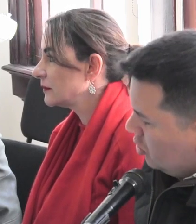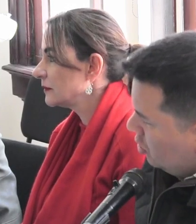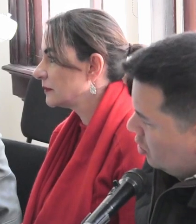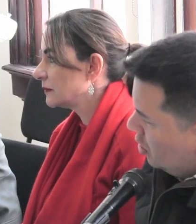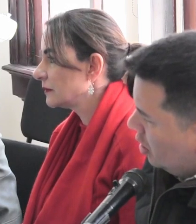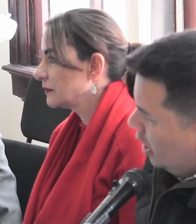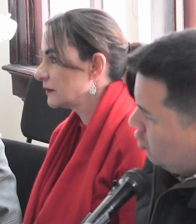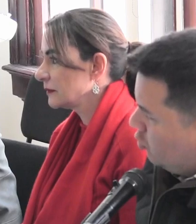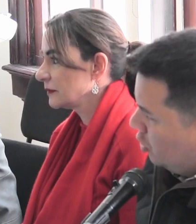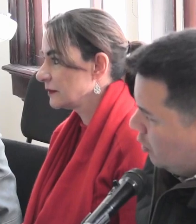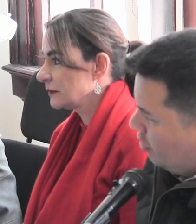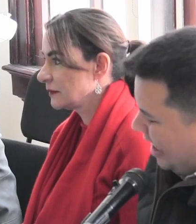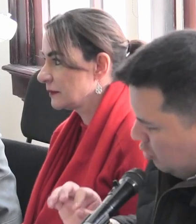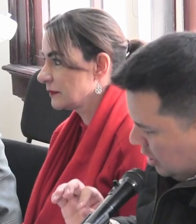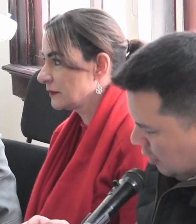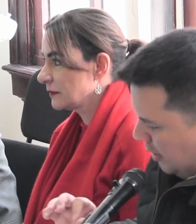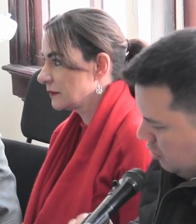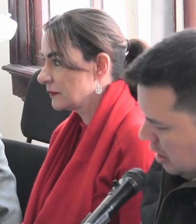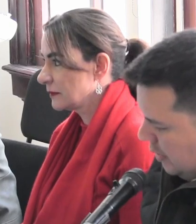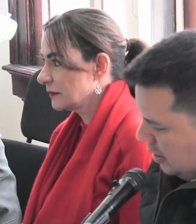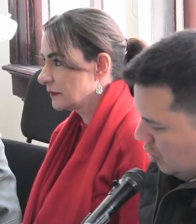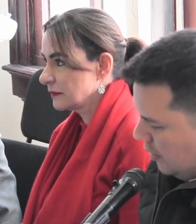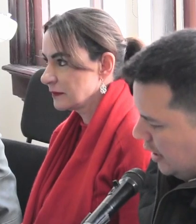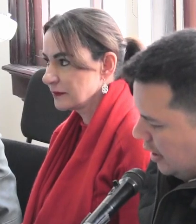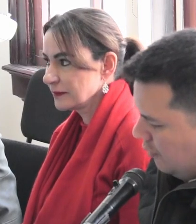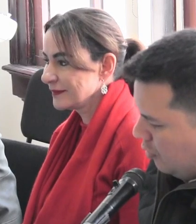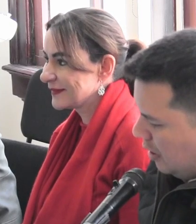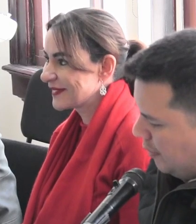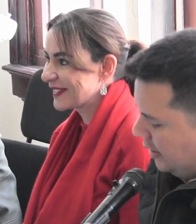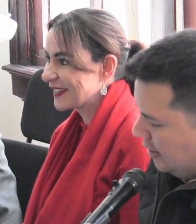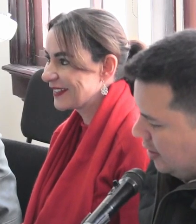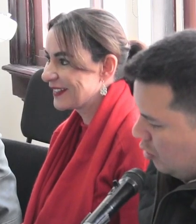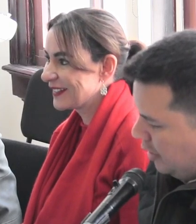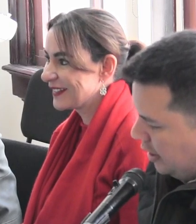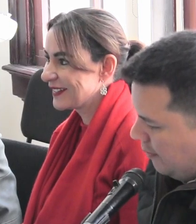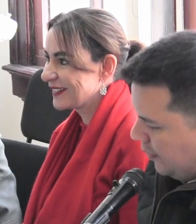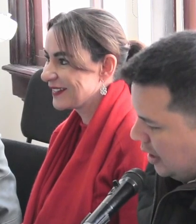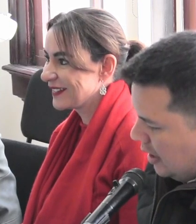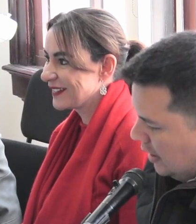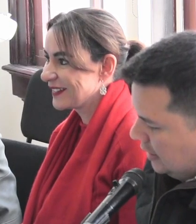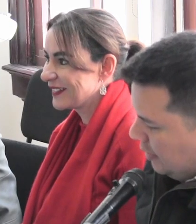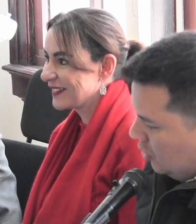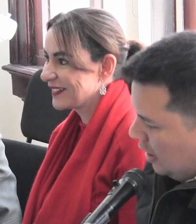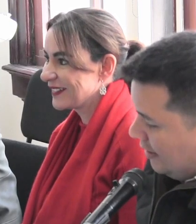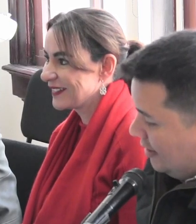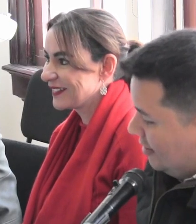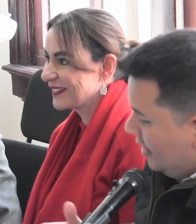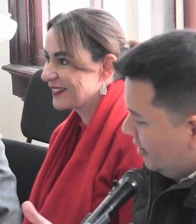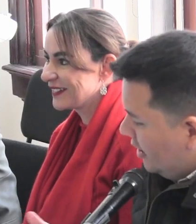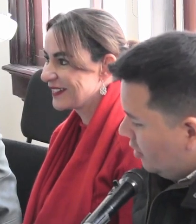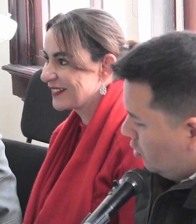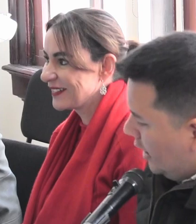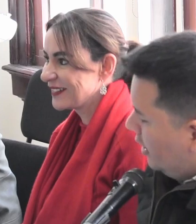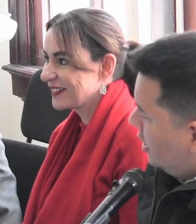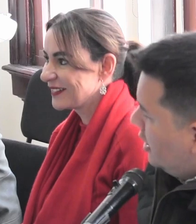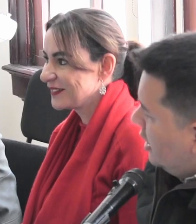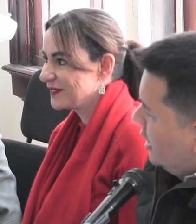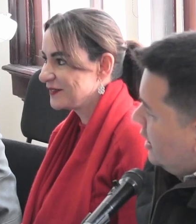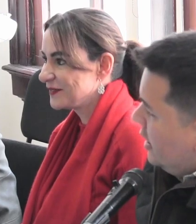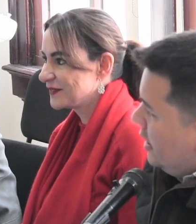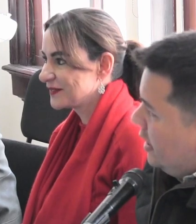¿cuáles son esos motivos que a usted personalmente lo llevan a querer formar parte de este comité, sabiendo las necesidades de la